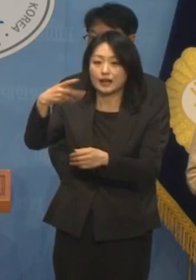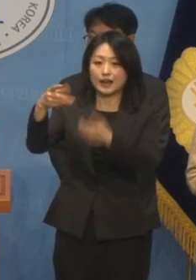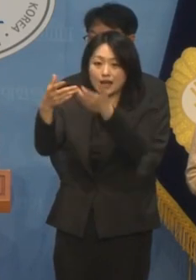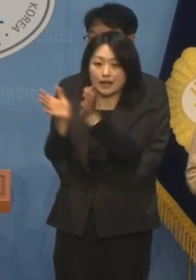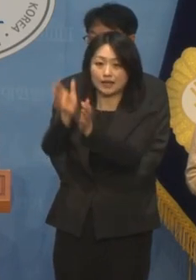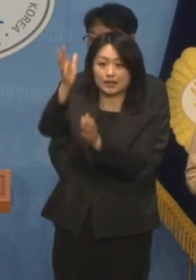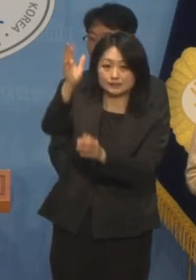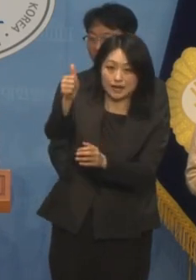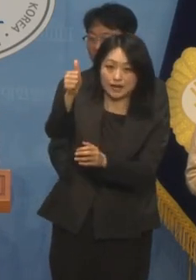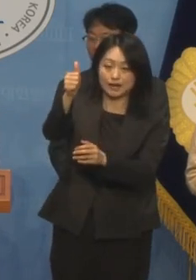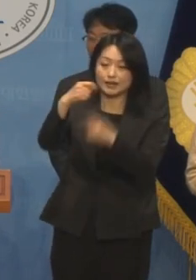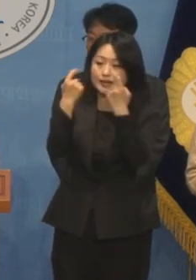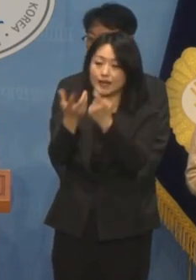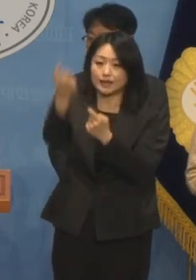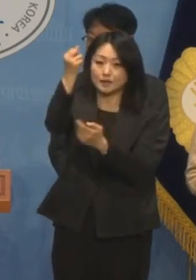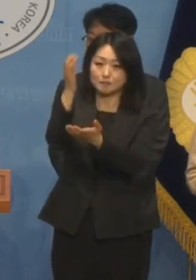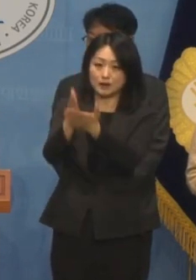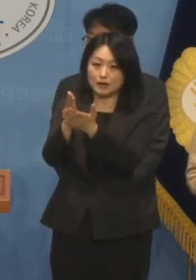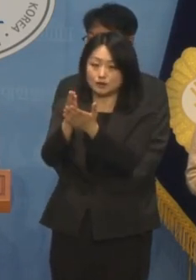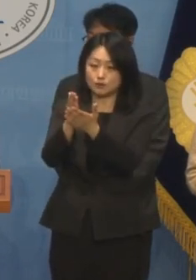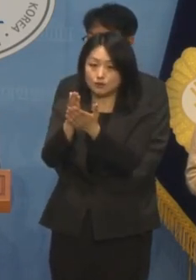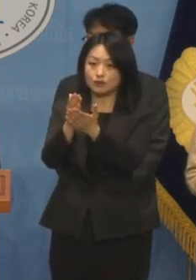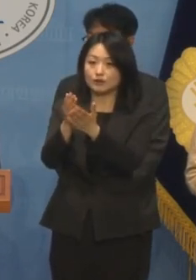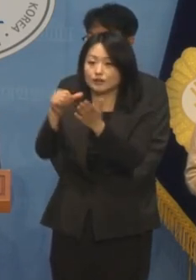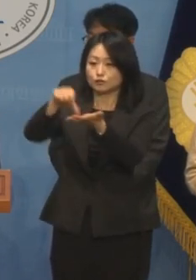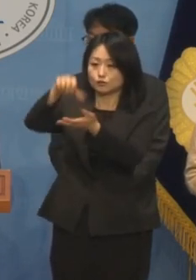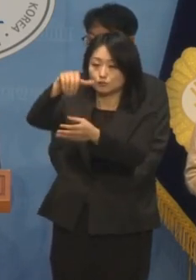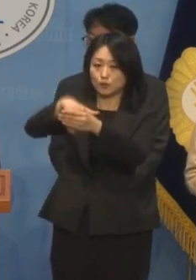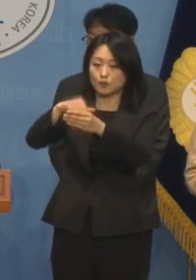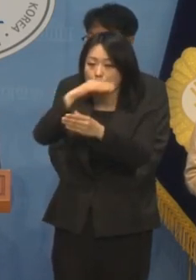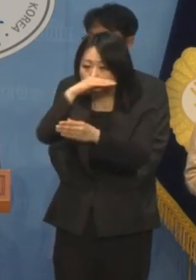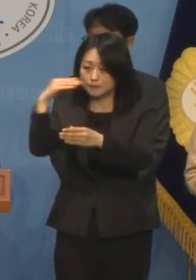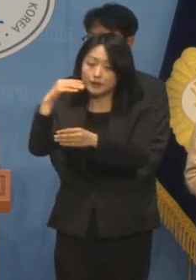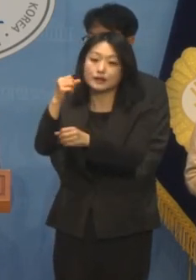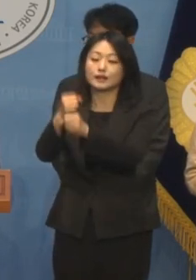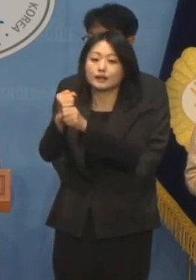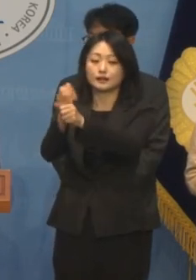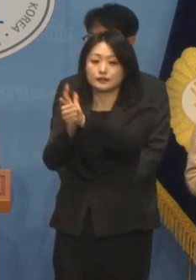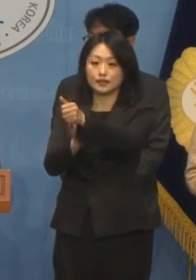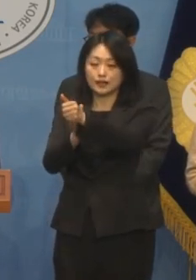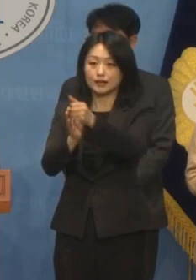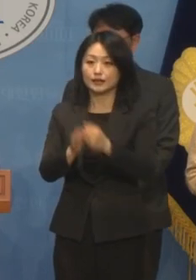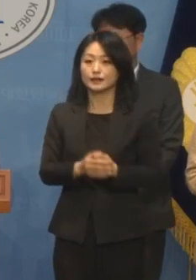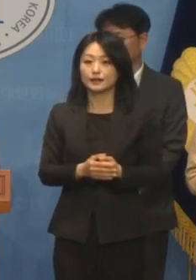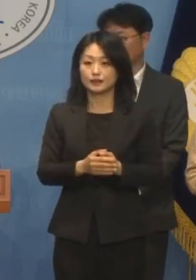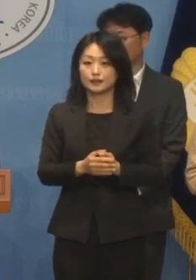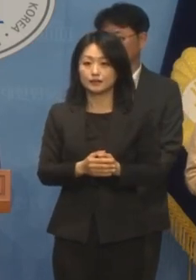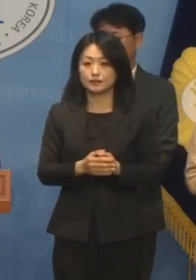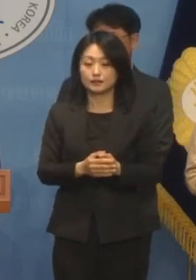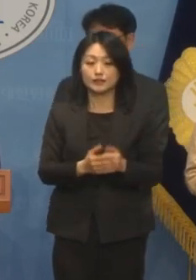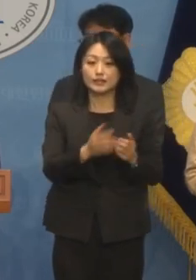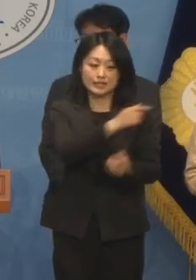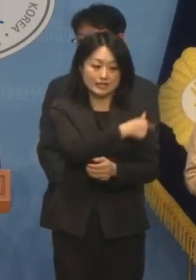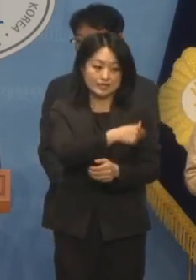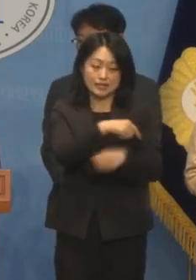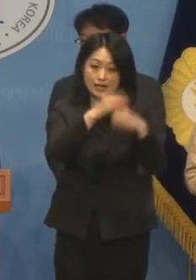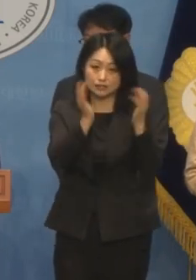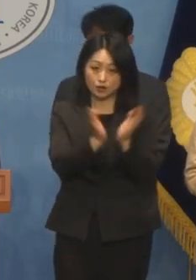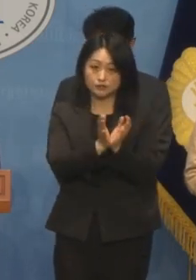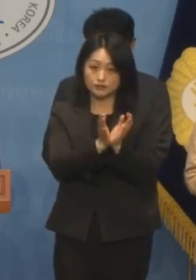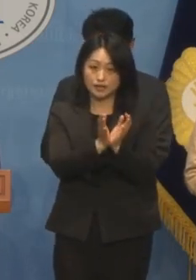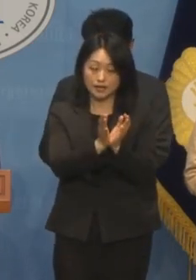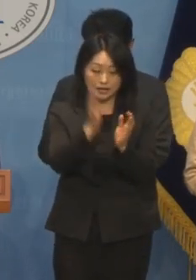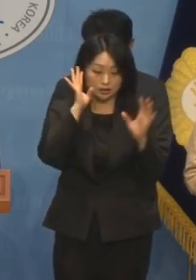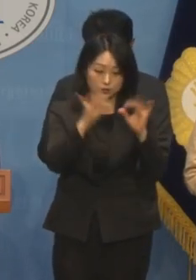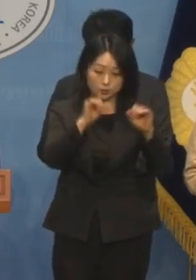사유화를 멈추고 민주적으로 운영하라. 8차 개정 정관의 15조 4항, 모든 임원은 이사회 전원의 동의가 있을 시